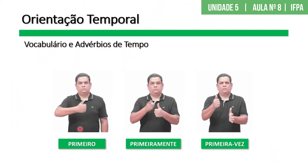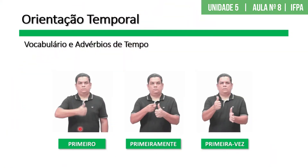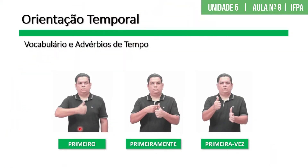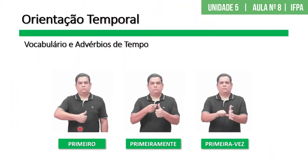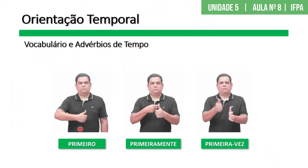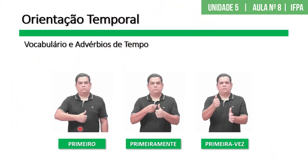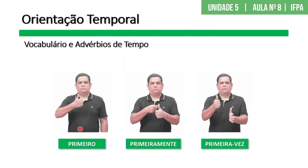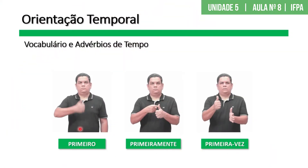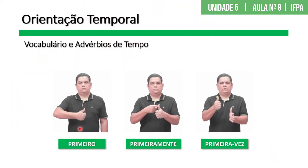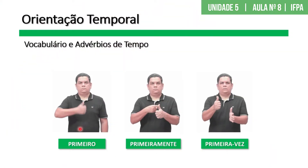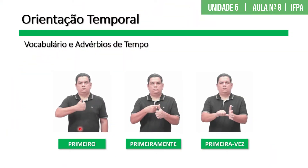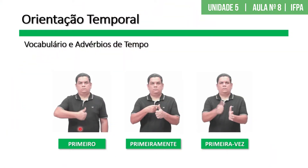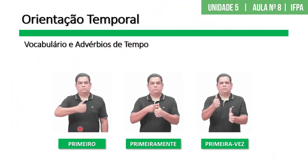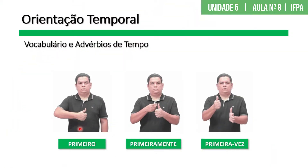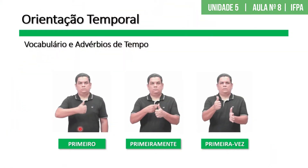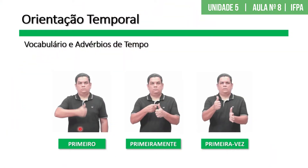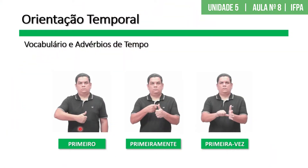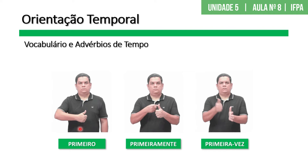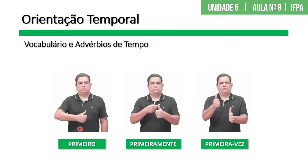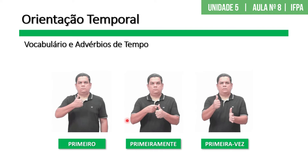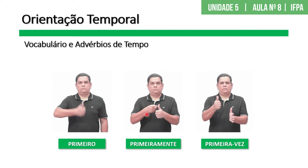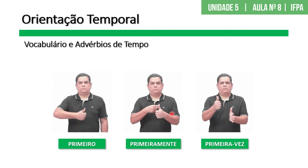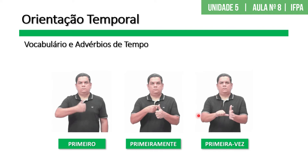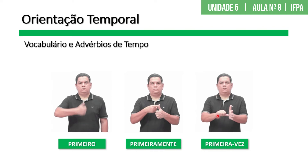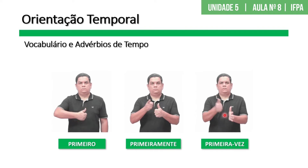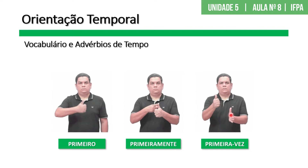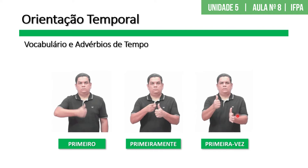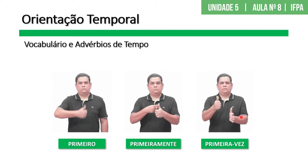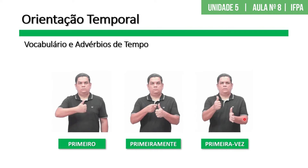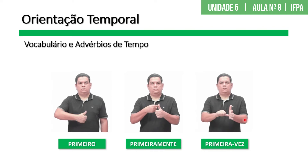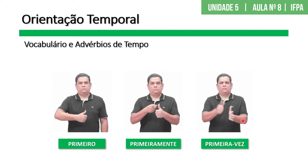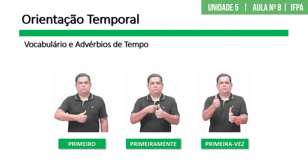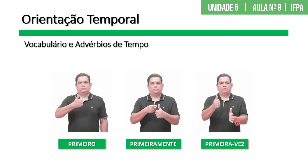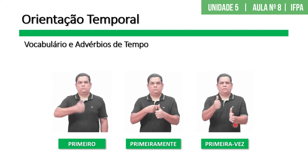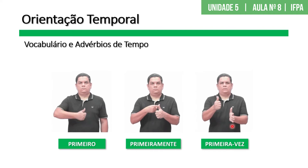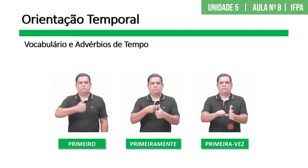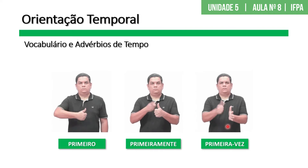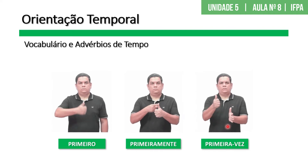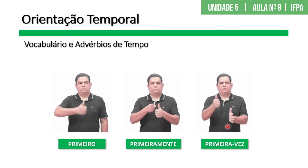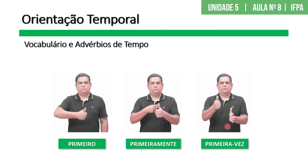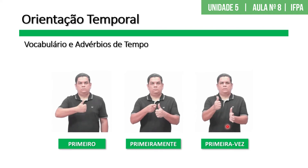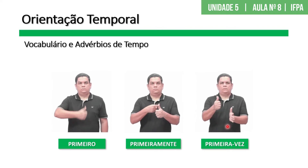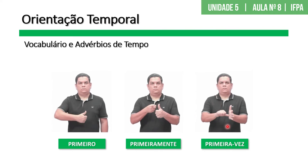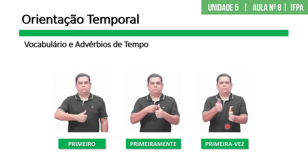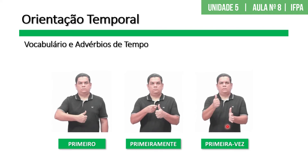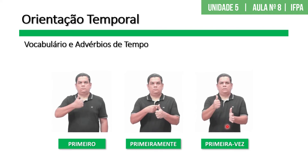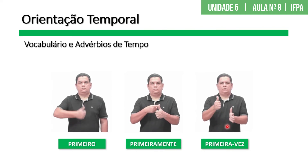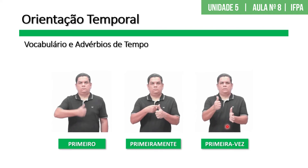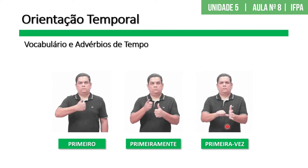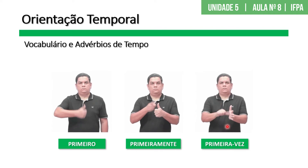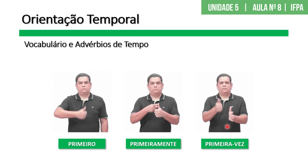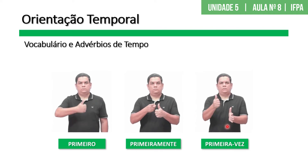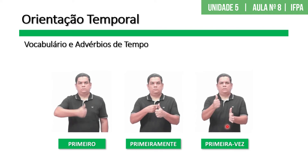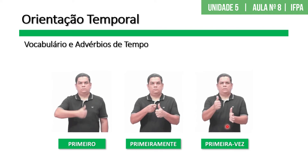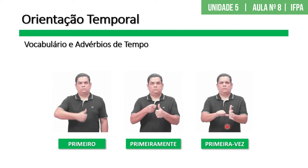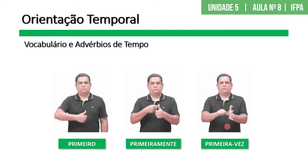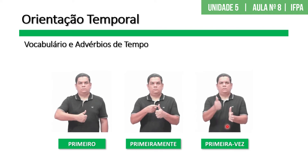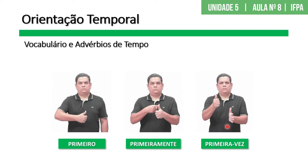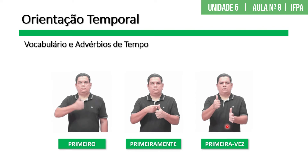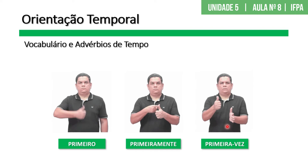Depois eu tenho o sinal de primeira vez, certo? Primeira vez, tá? Que no caso é esse